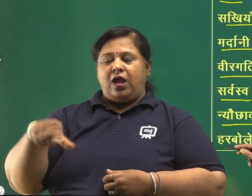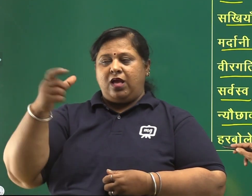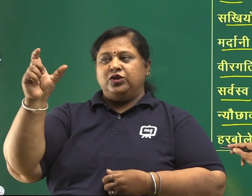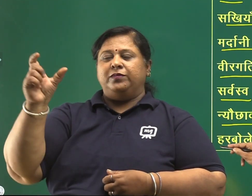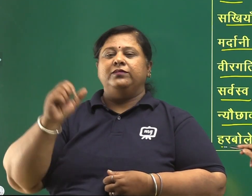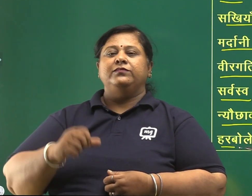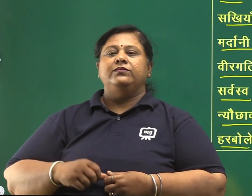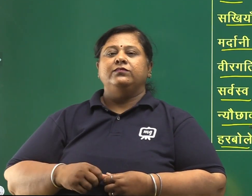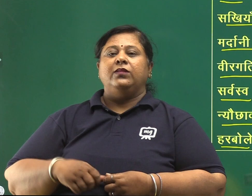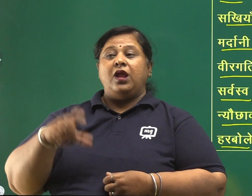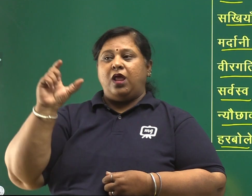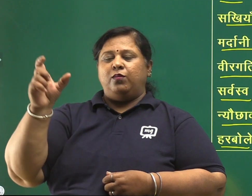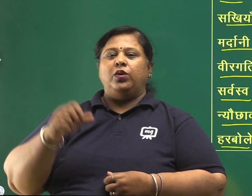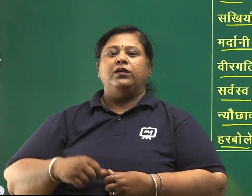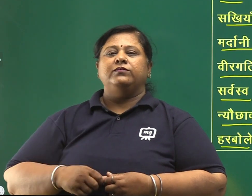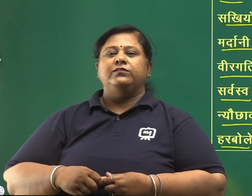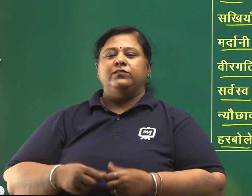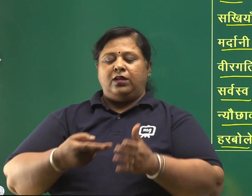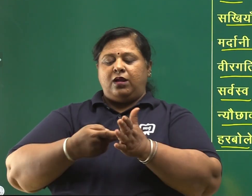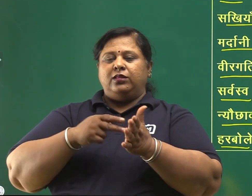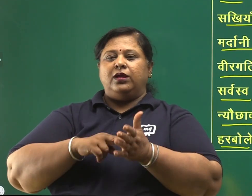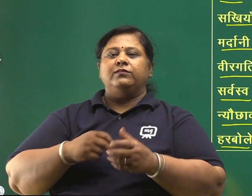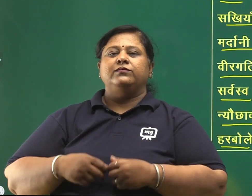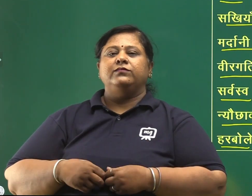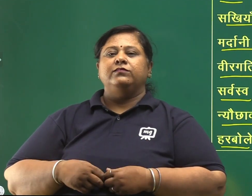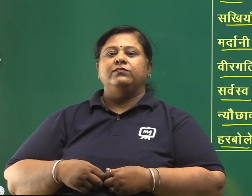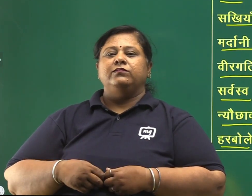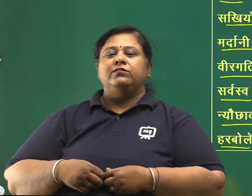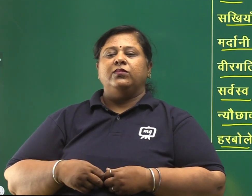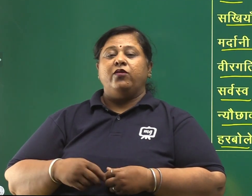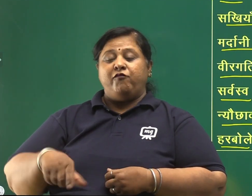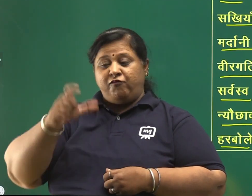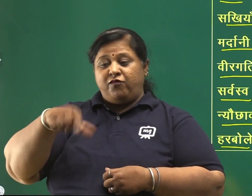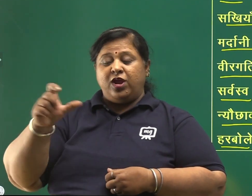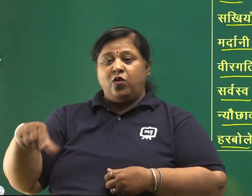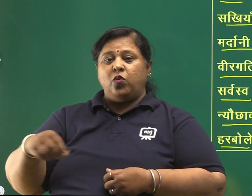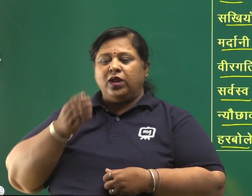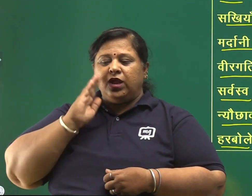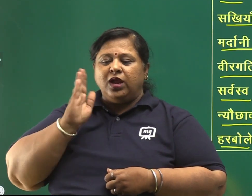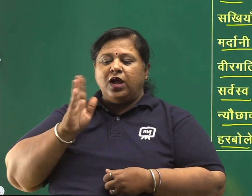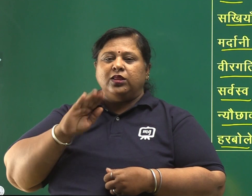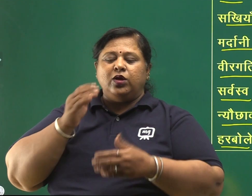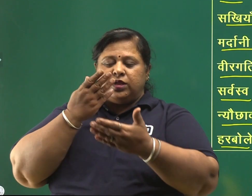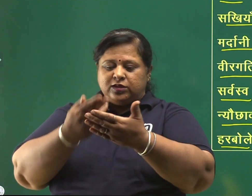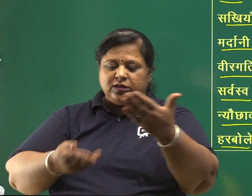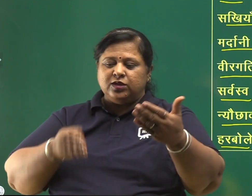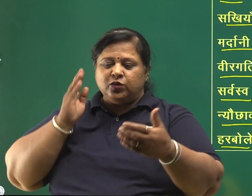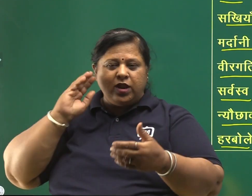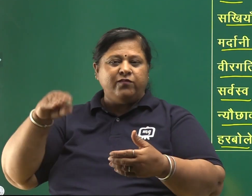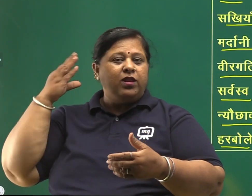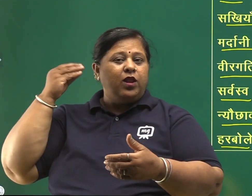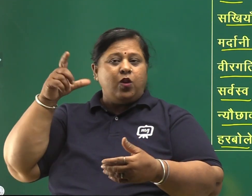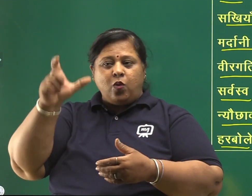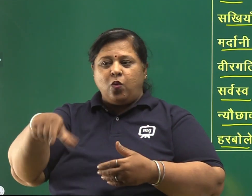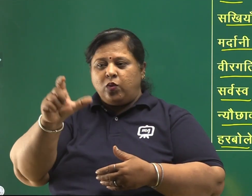शब्द हरबोले, अर्थ होगा वीरों की गाथा सुनाने वाले लोग।